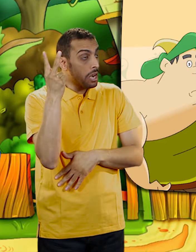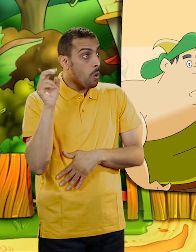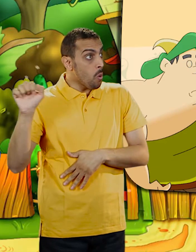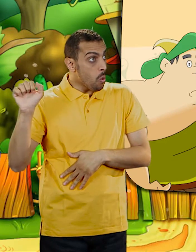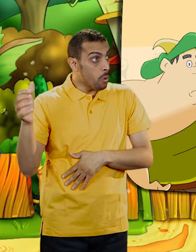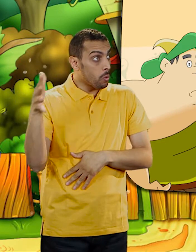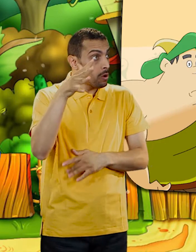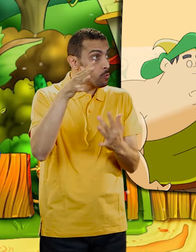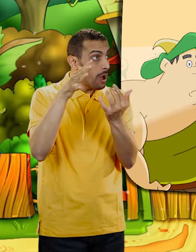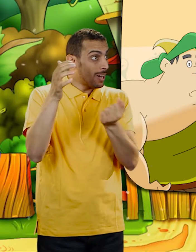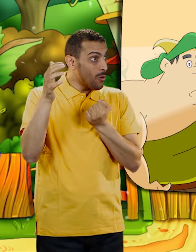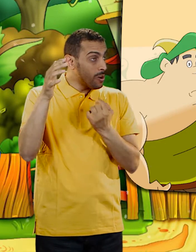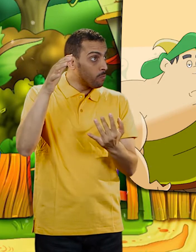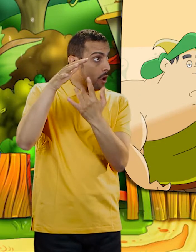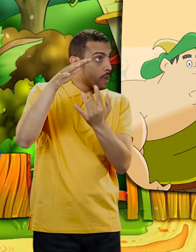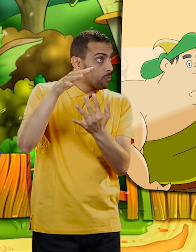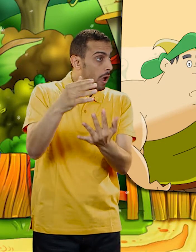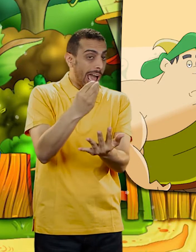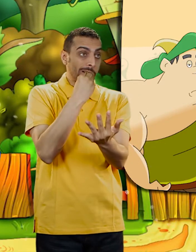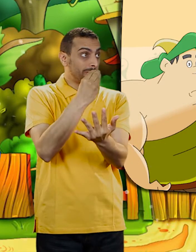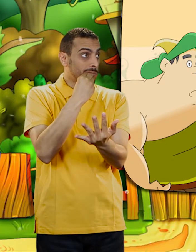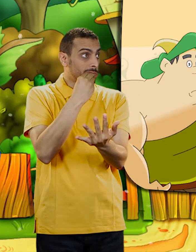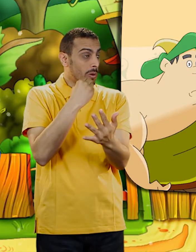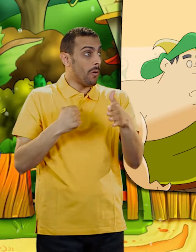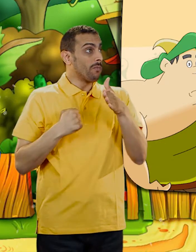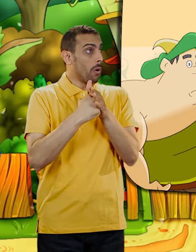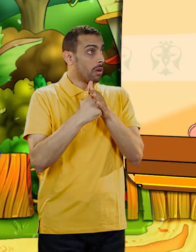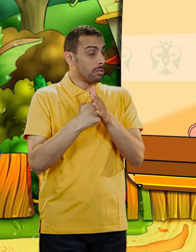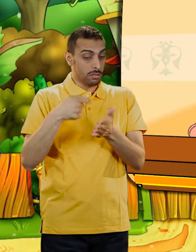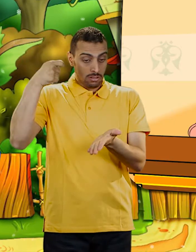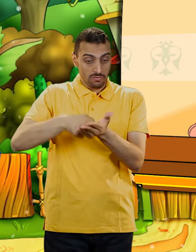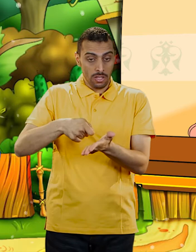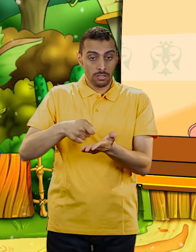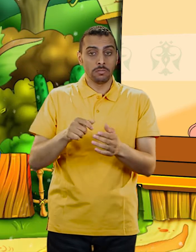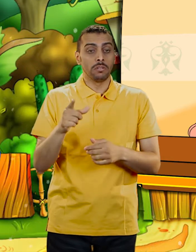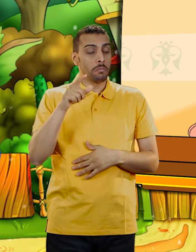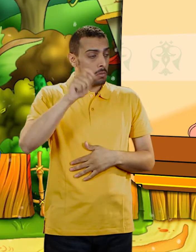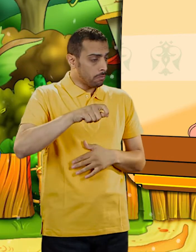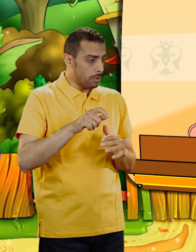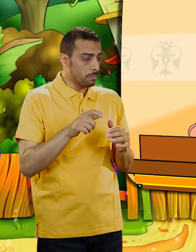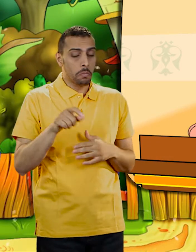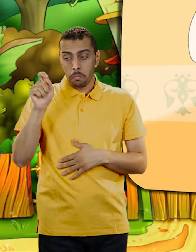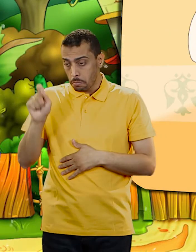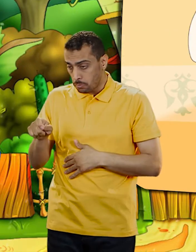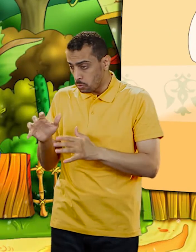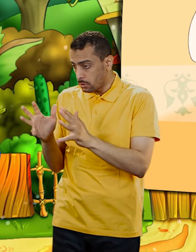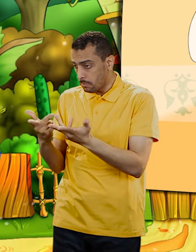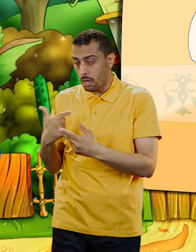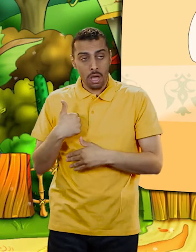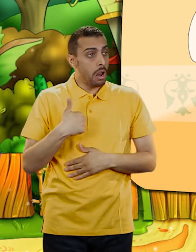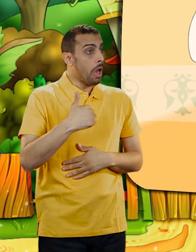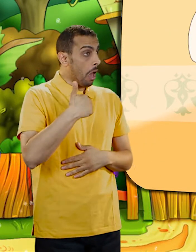يعرضهما إلى بخار طعامي وأكل حتى شبع وماذا تريد أيها الرجل؟